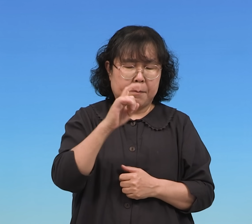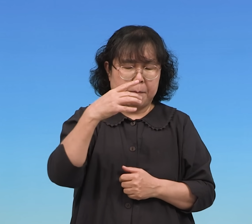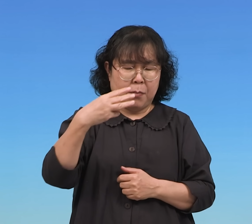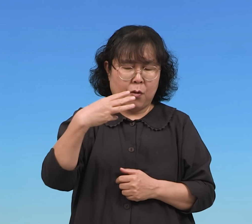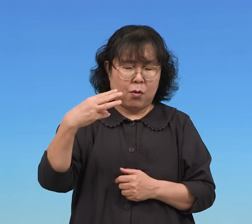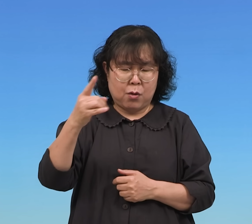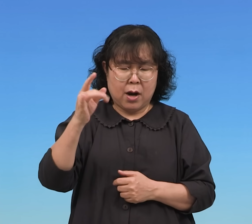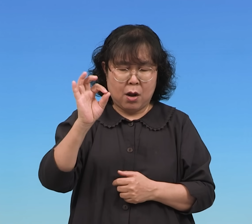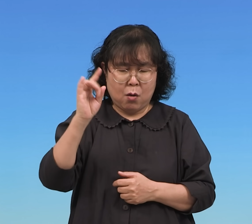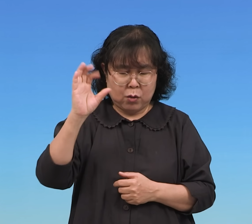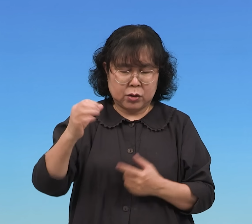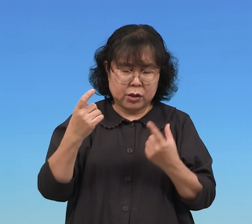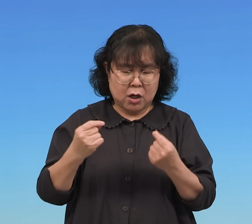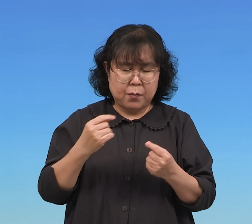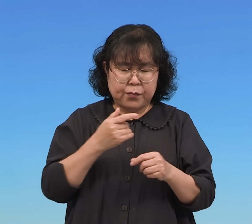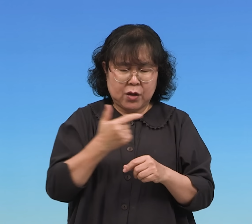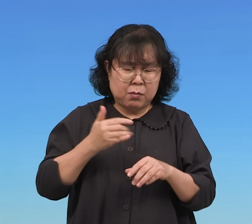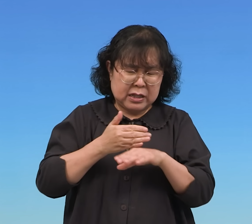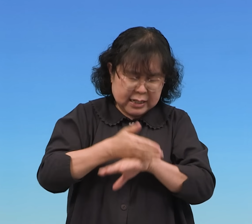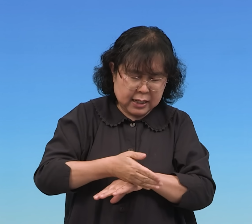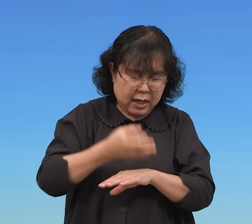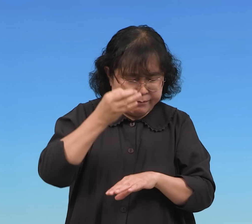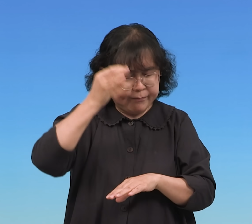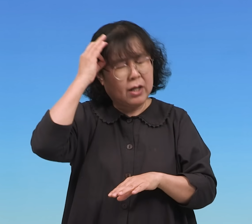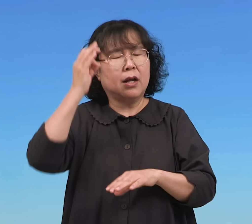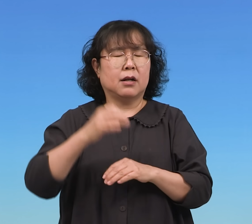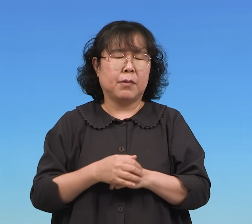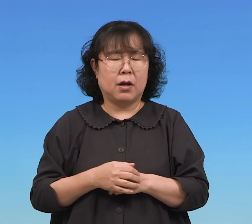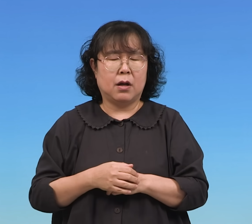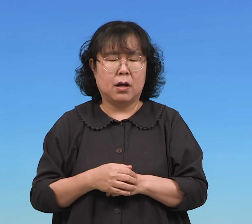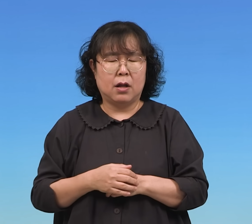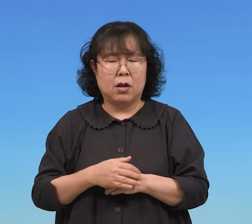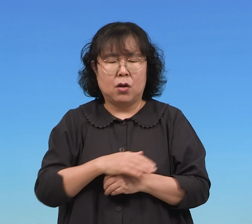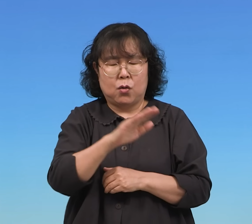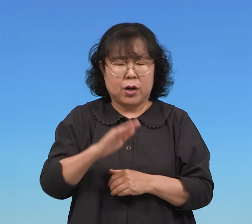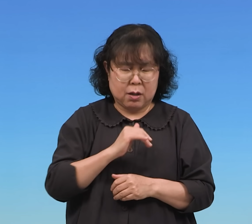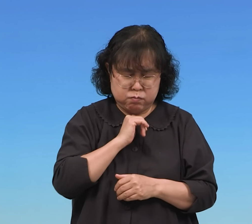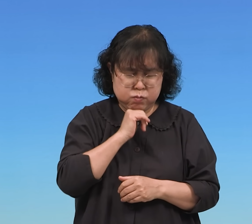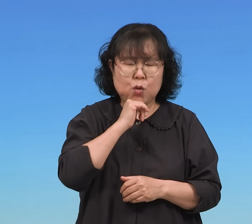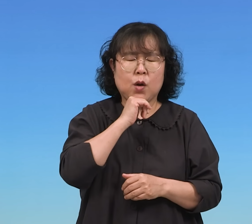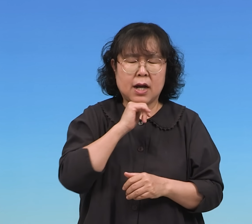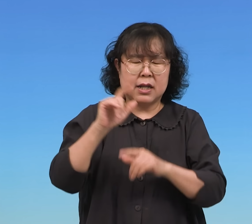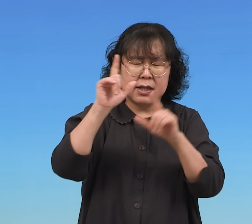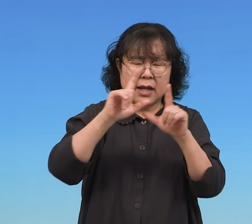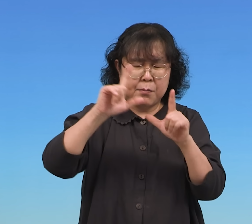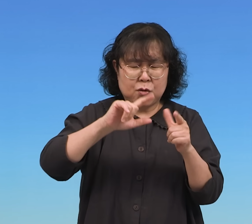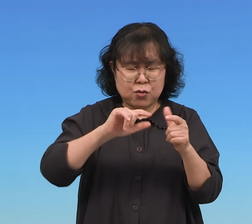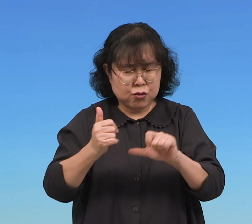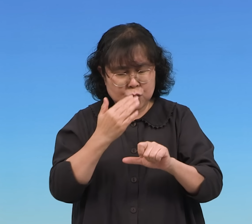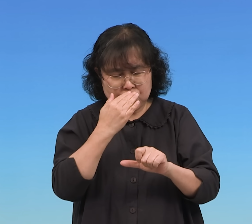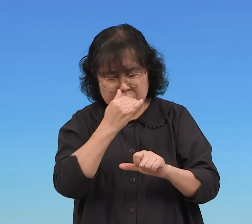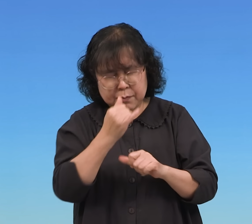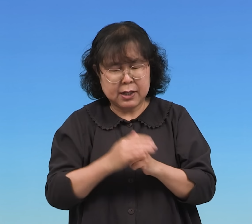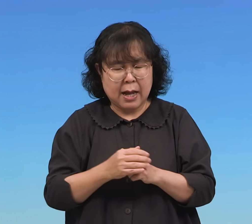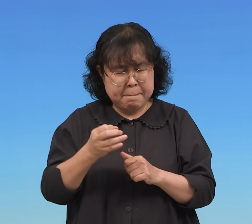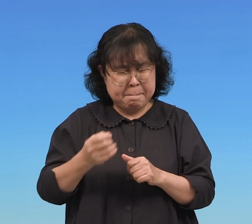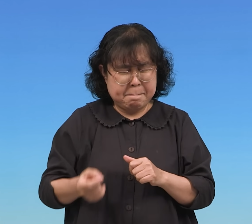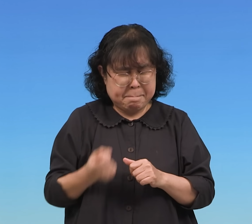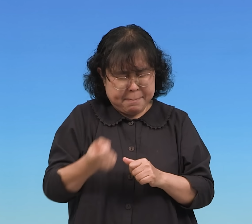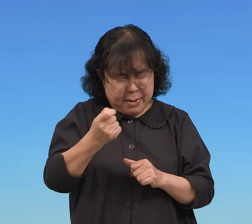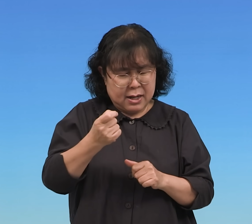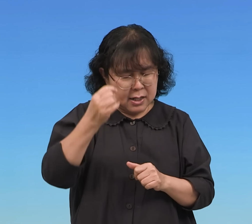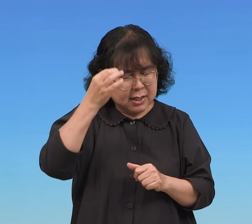나폴레옹처럼 너무 늦게 그것을 깨닫게 된다면 아버지, 우리가 참 초라한 인생으로 끝날 위험이 있습니다. 빨리